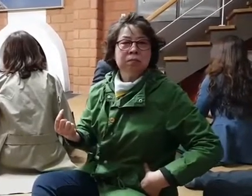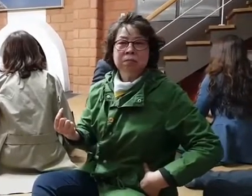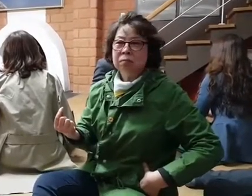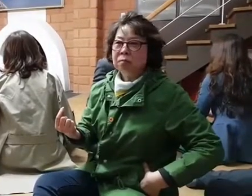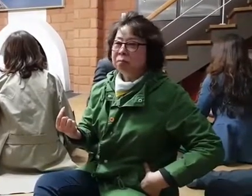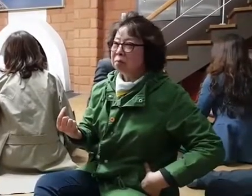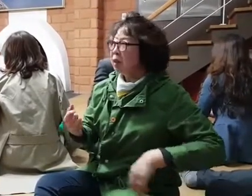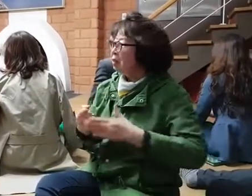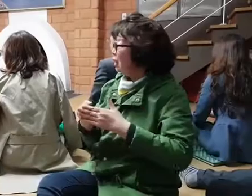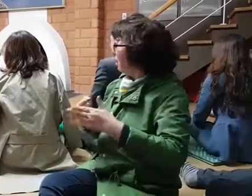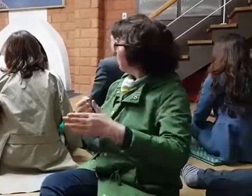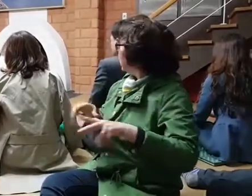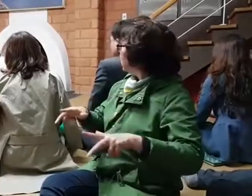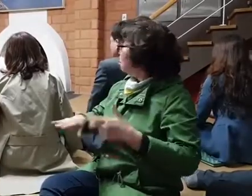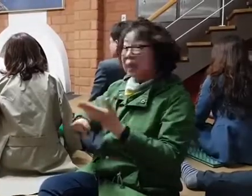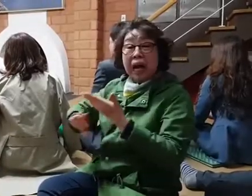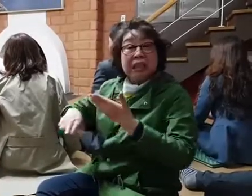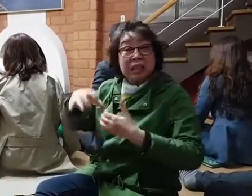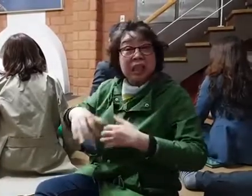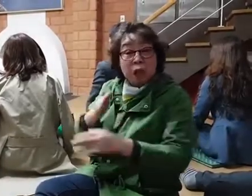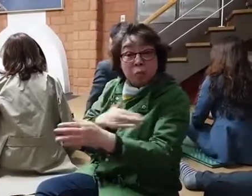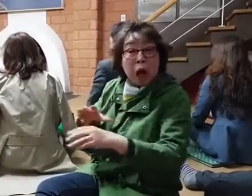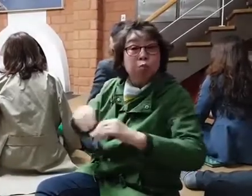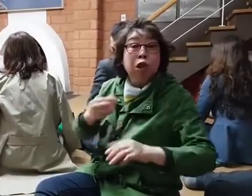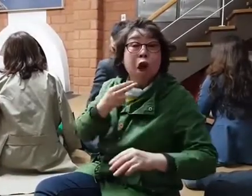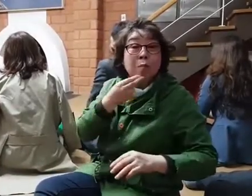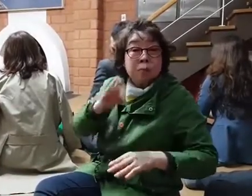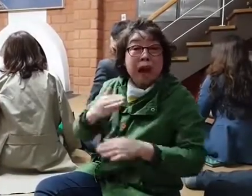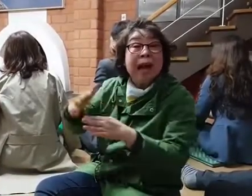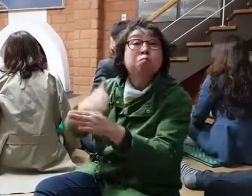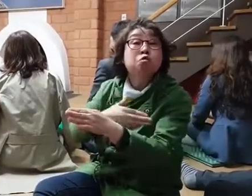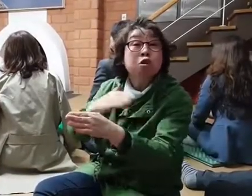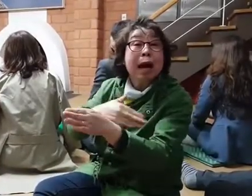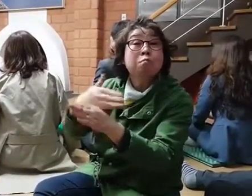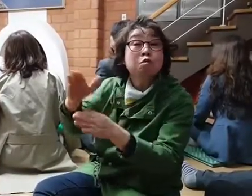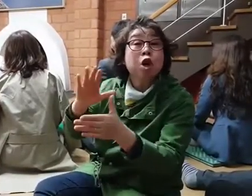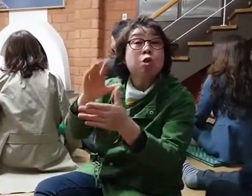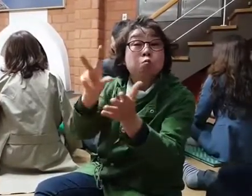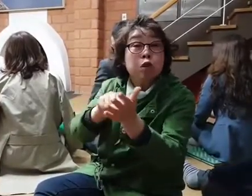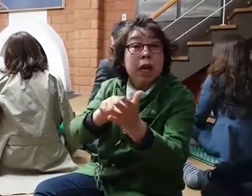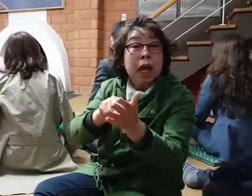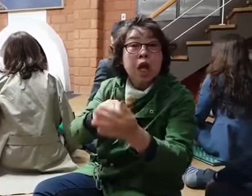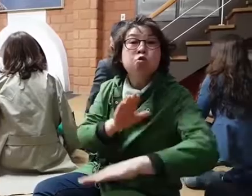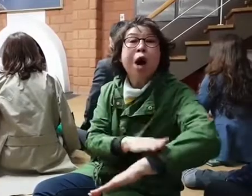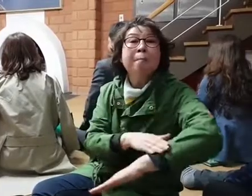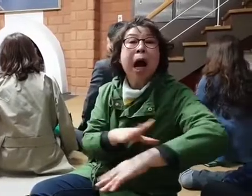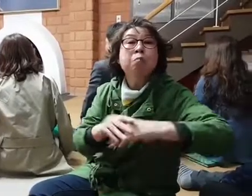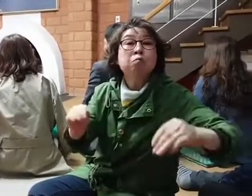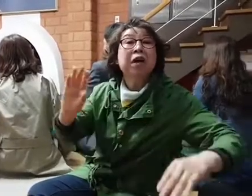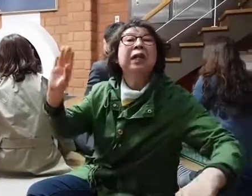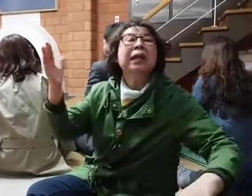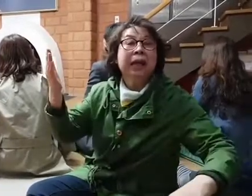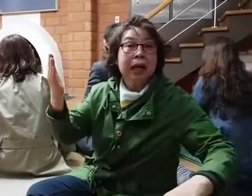그래 이제 다른 것들은 지금 한국에서 풀 수가 없는데 남북의 해결의 방법은 이 좌파로 풀면은